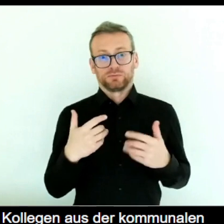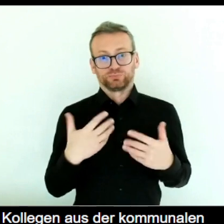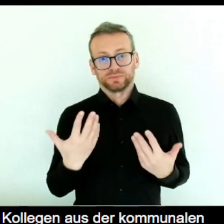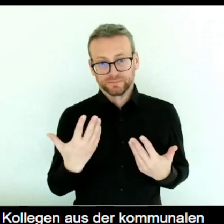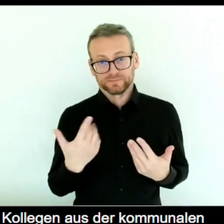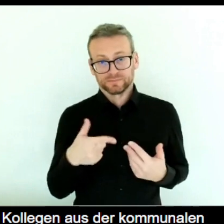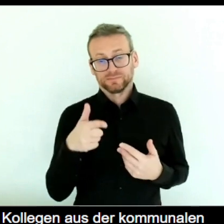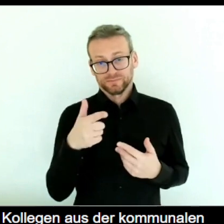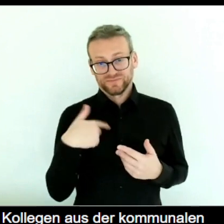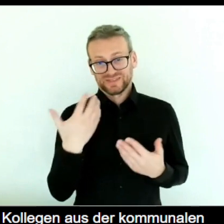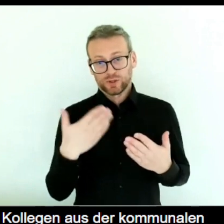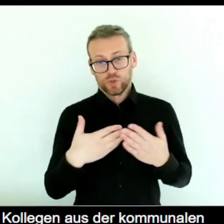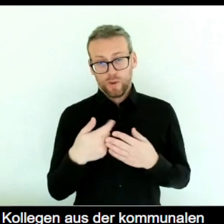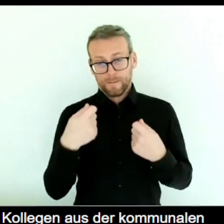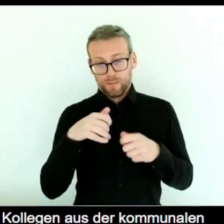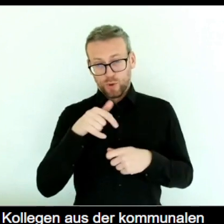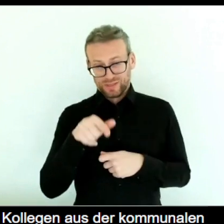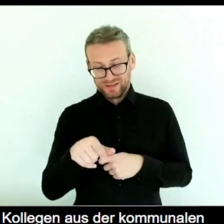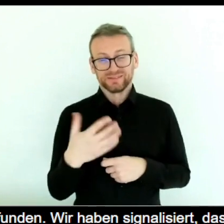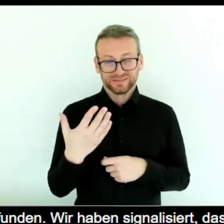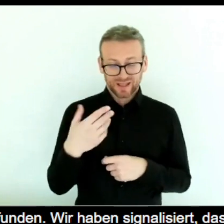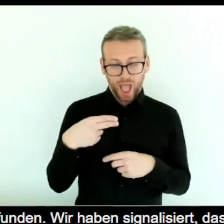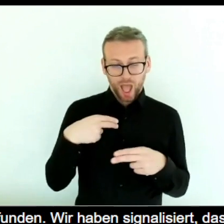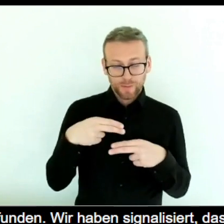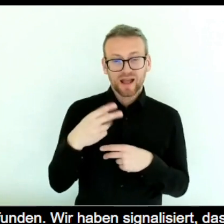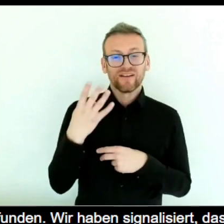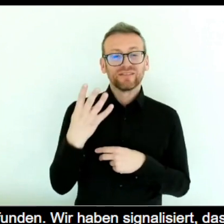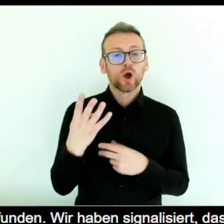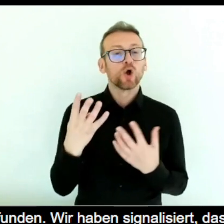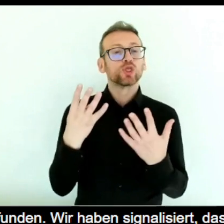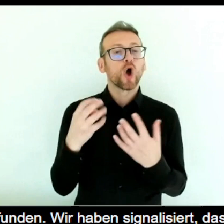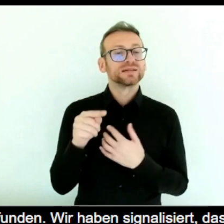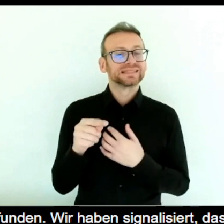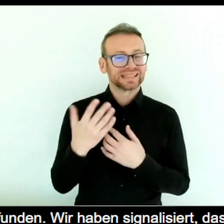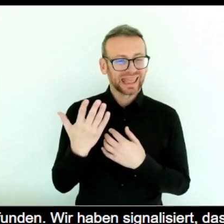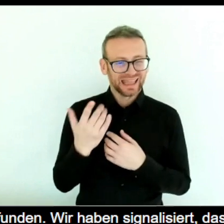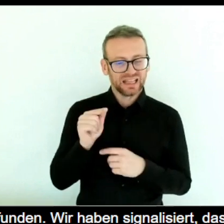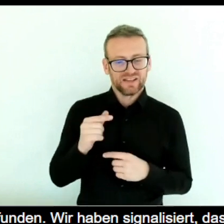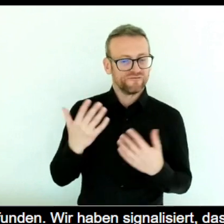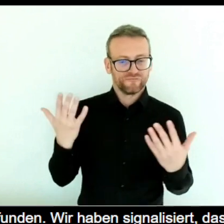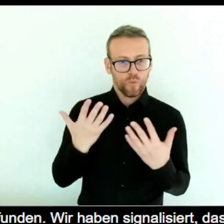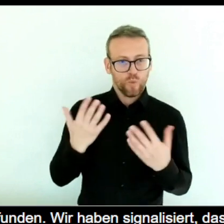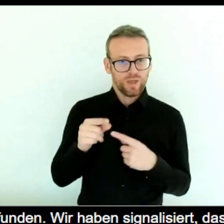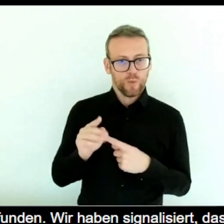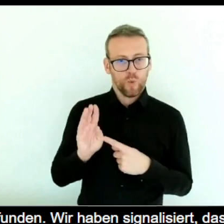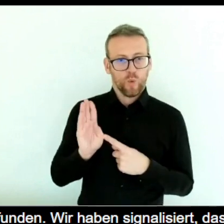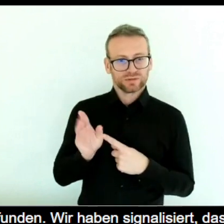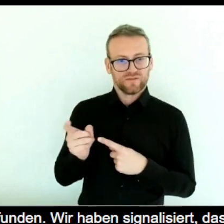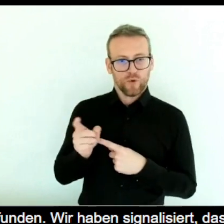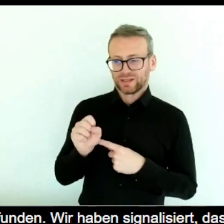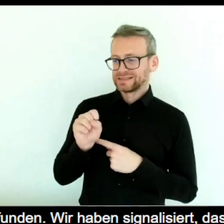Wir haben einen ganz klaren gesetzlichen Auftrag. Das Projekt A94 ist im vordringlichen Bedarf des Bundesverkehrswegeplans verankert.